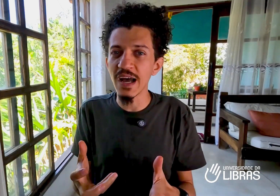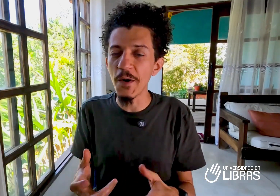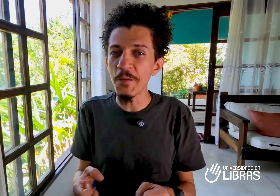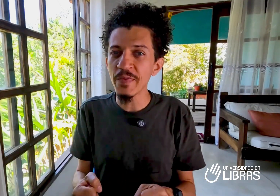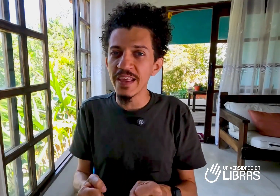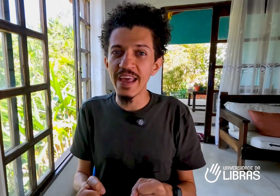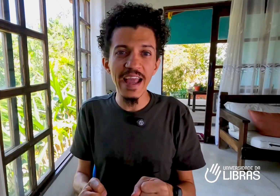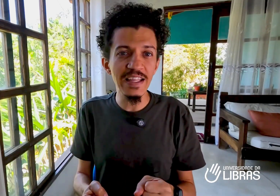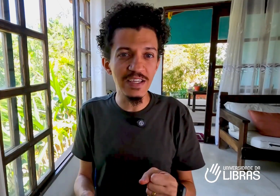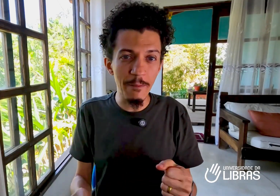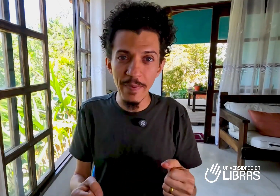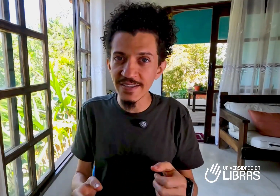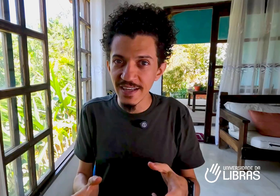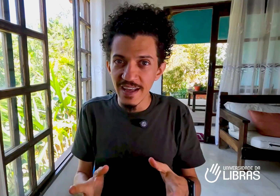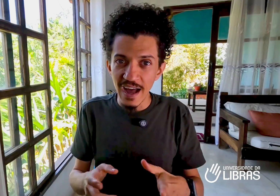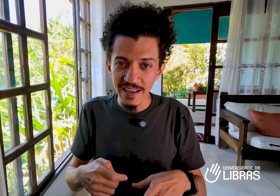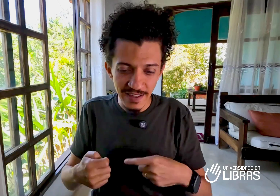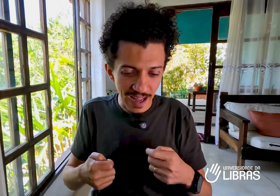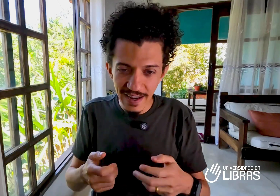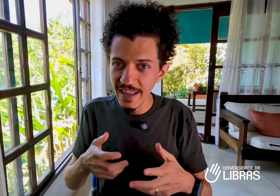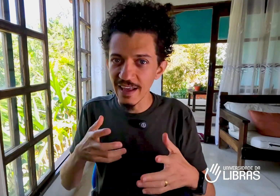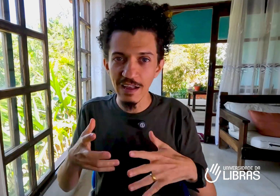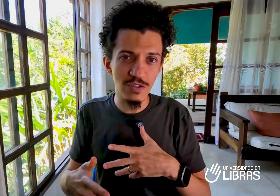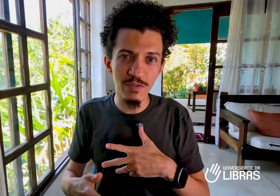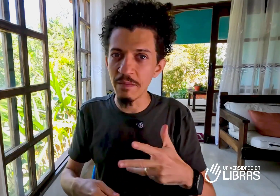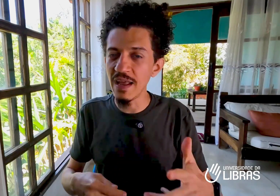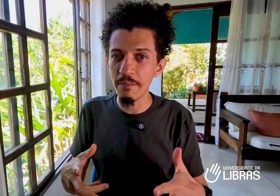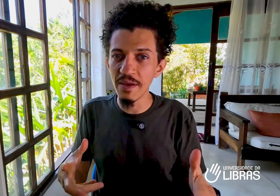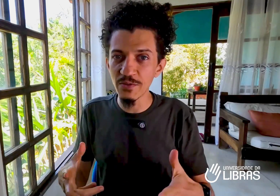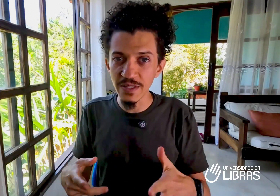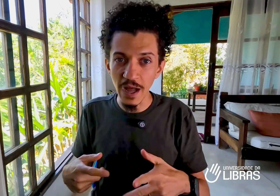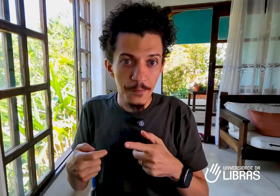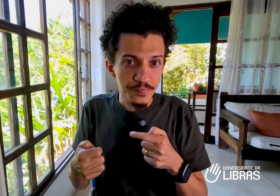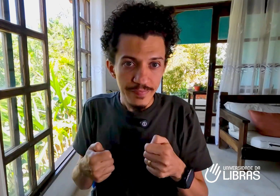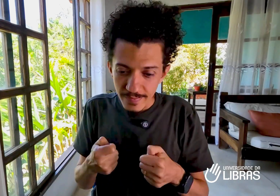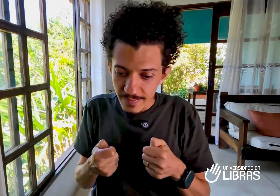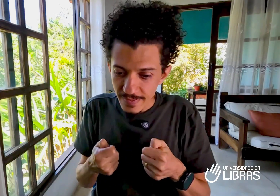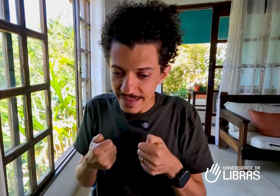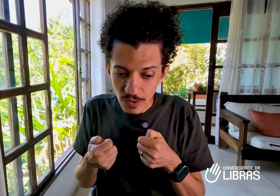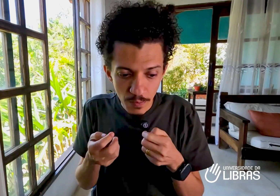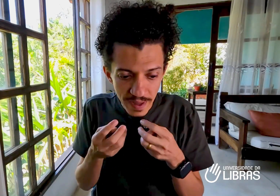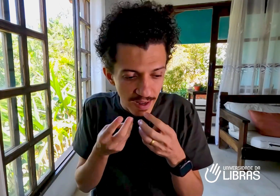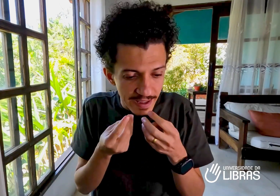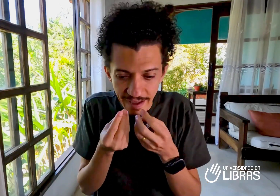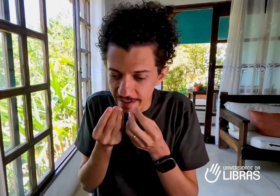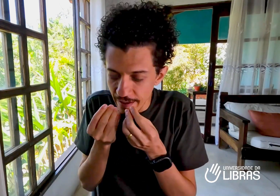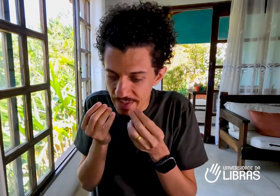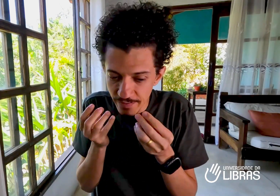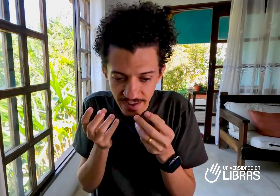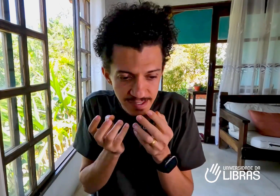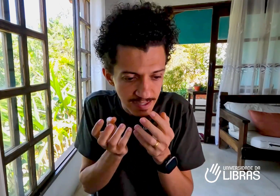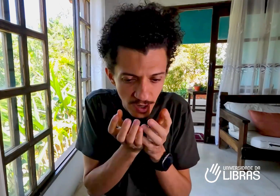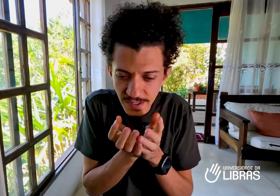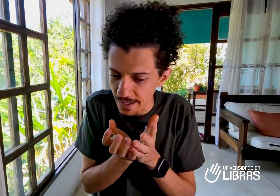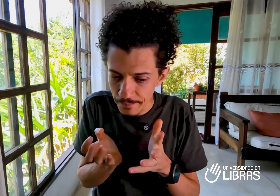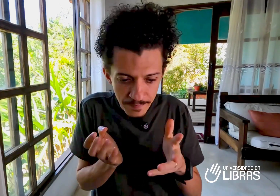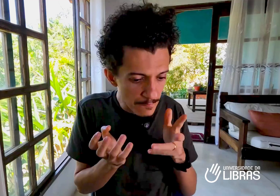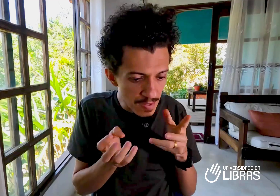especial e aí, de repente, quem tá ali, a sua família, amigos e tal, tá comendo. E aí a pessoa fala assim, nossa, o que